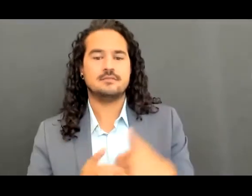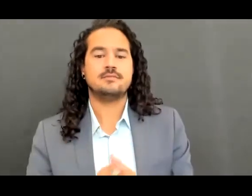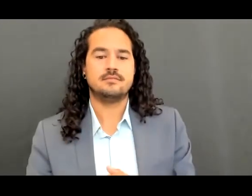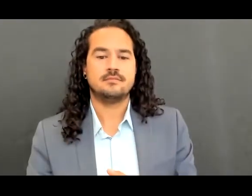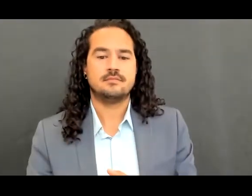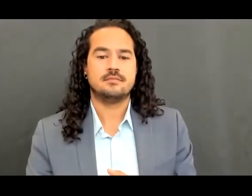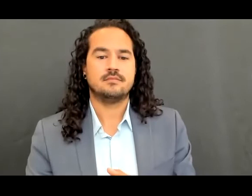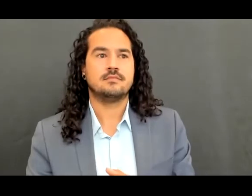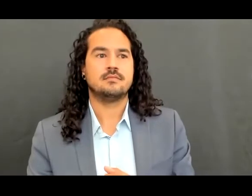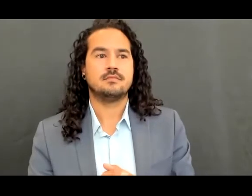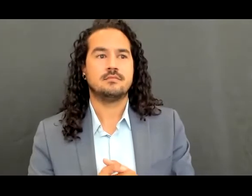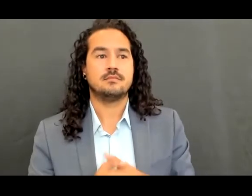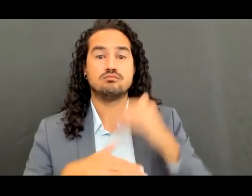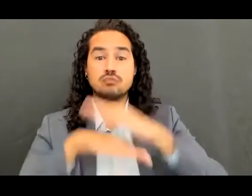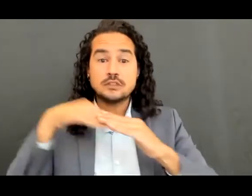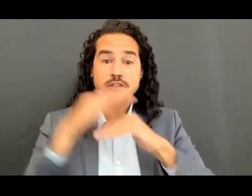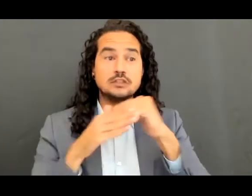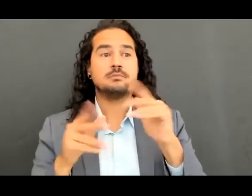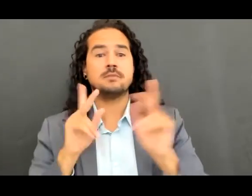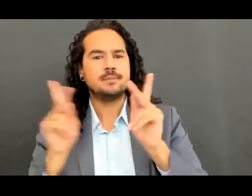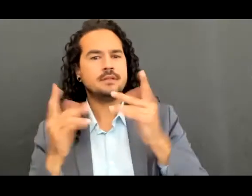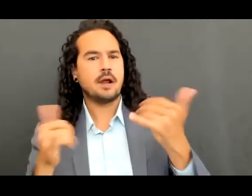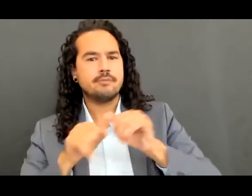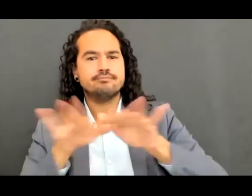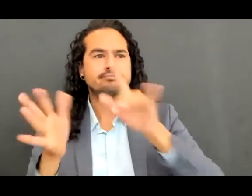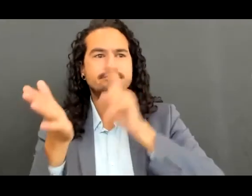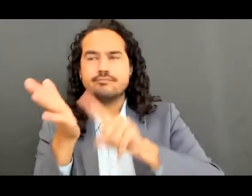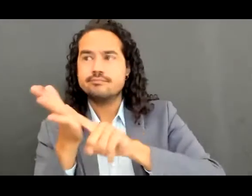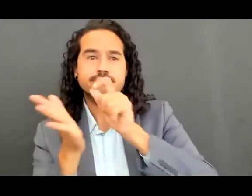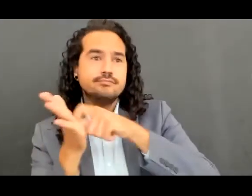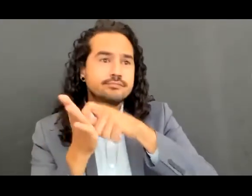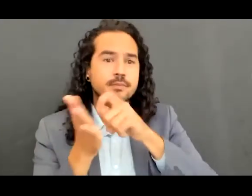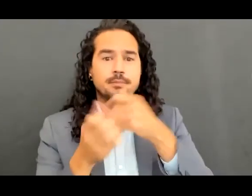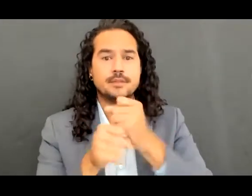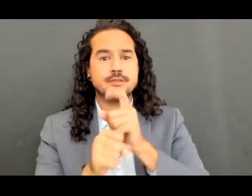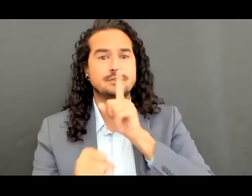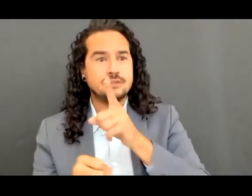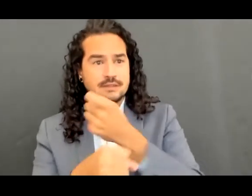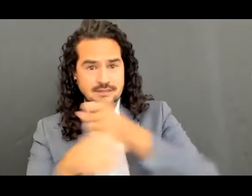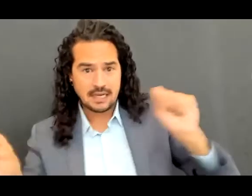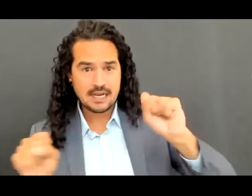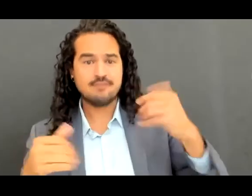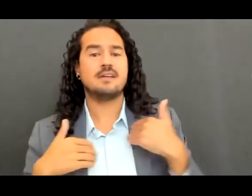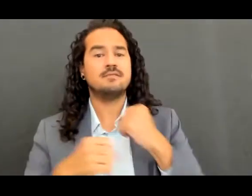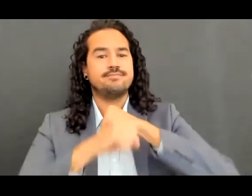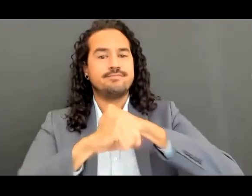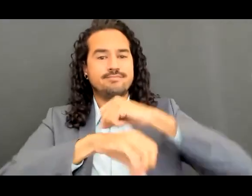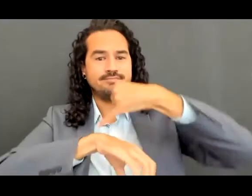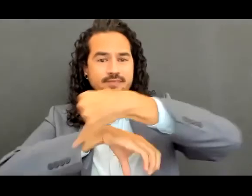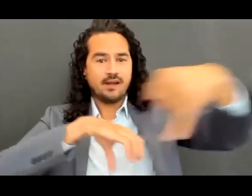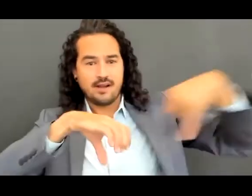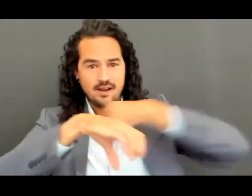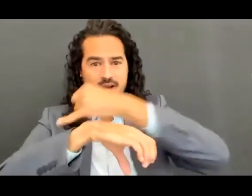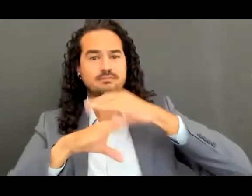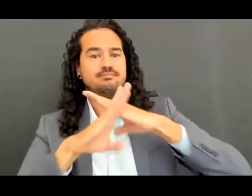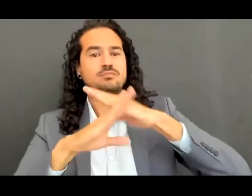nocturnos. Tenemos a la gente de estructura que están revisando los vecindarios, que todos los